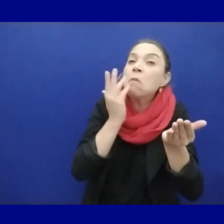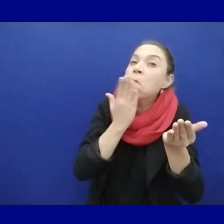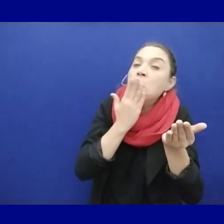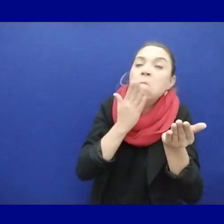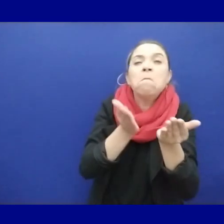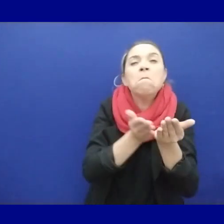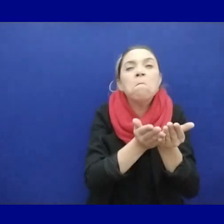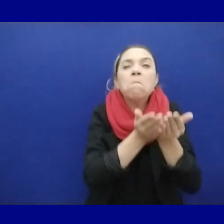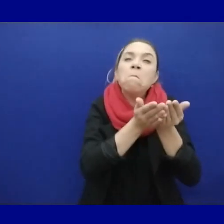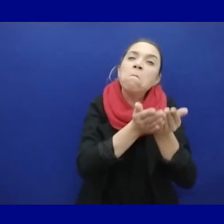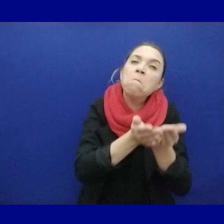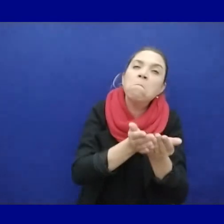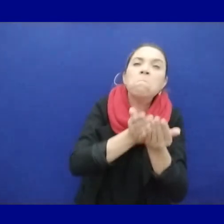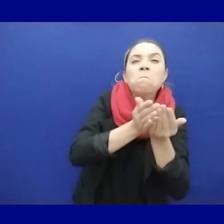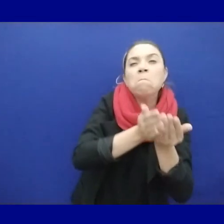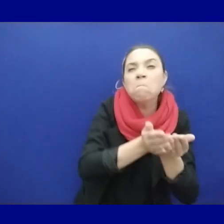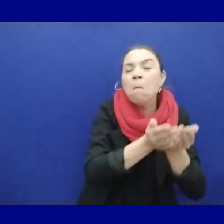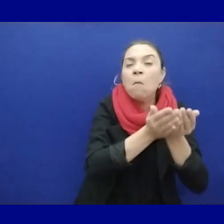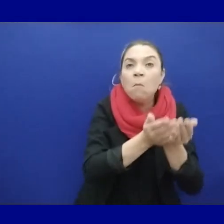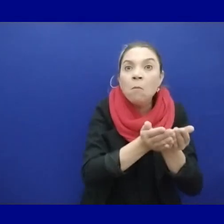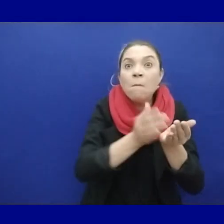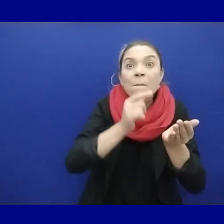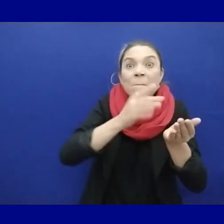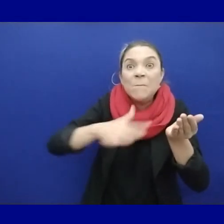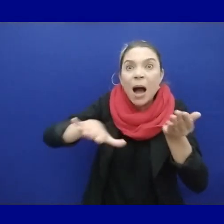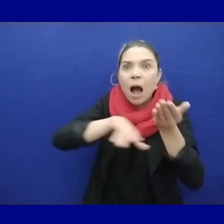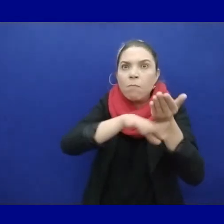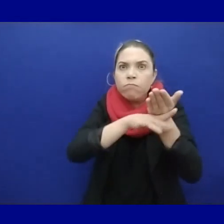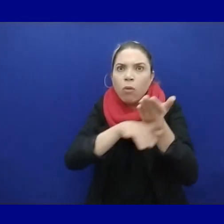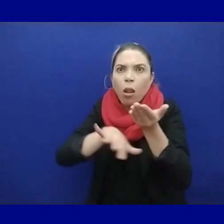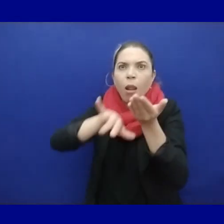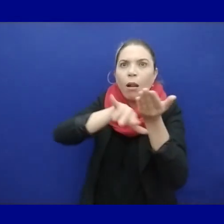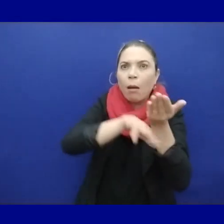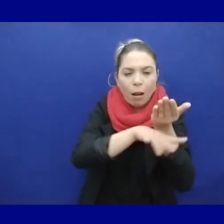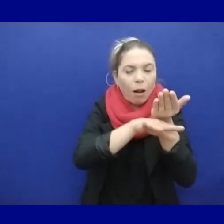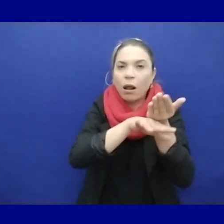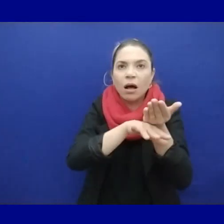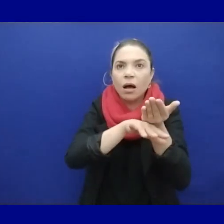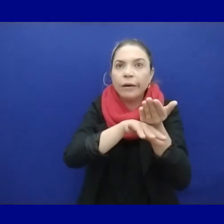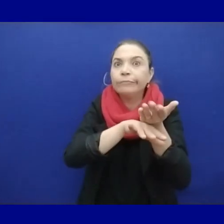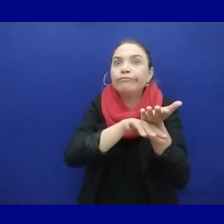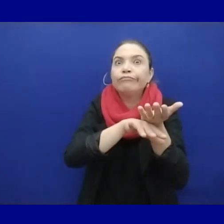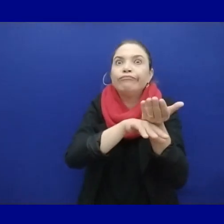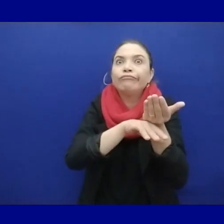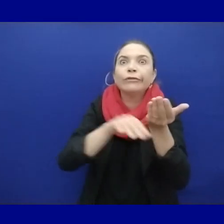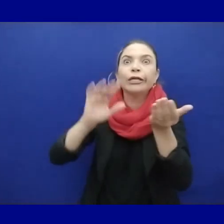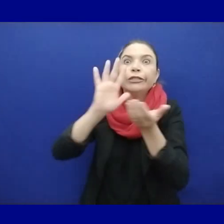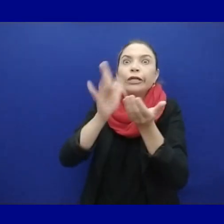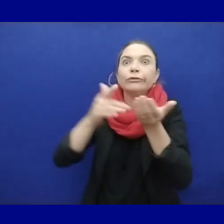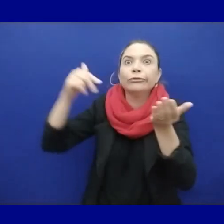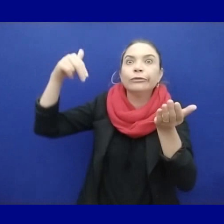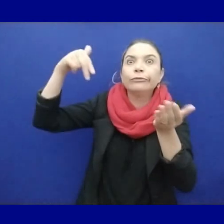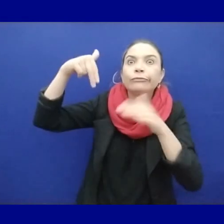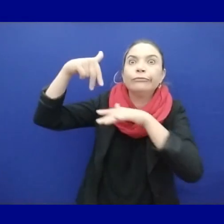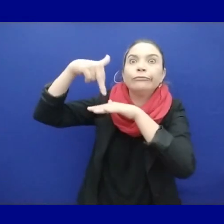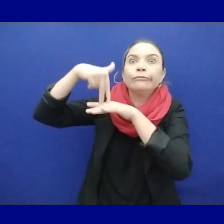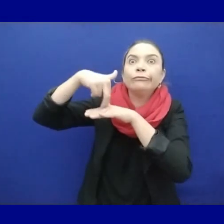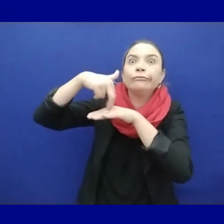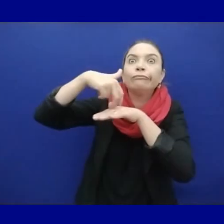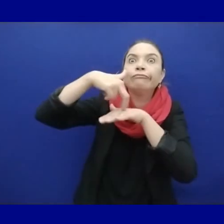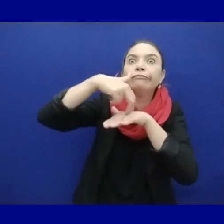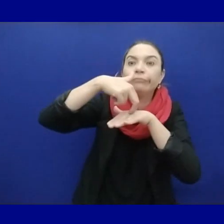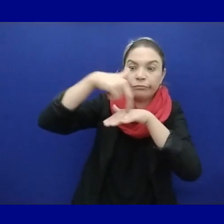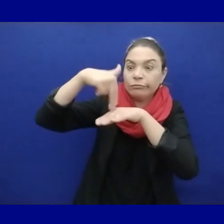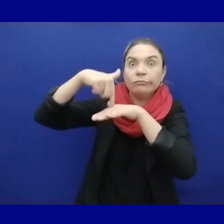havia realizado e ensinado soma-se agora a esse evento, que tem como alvo final a constatação